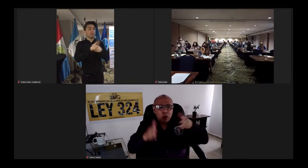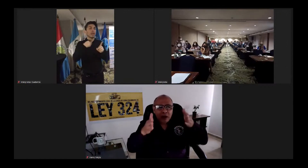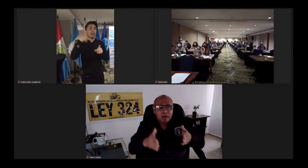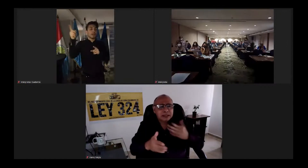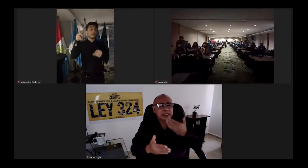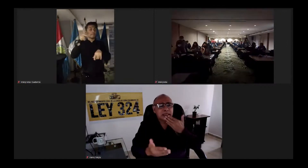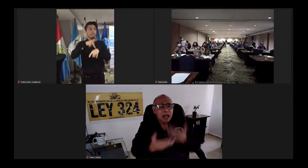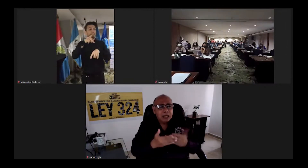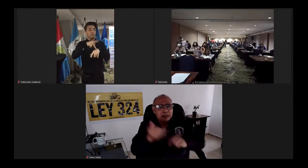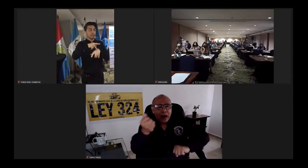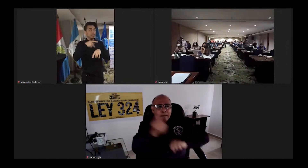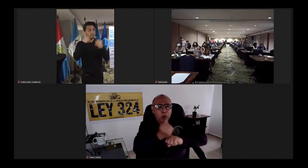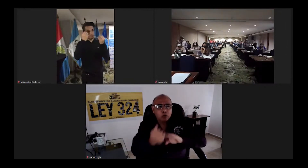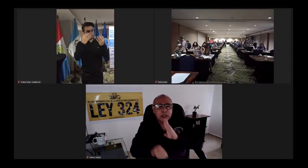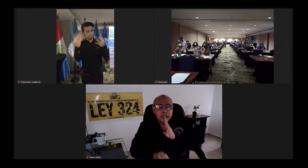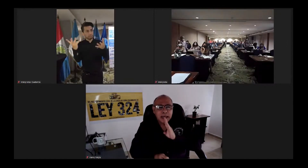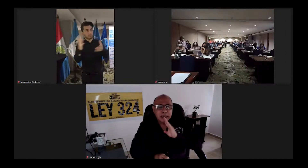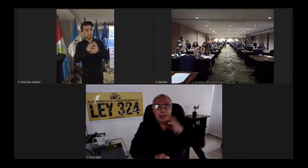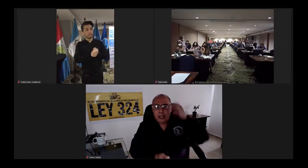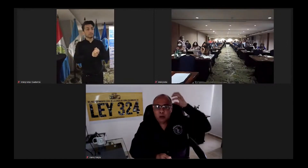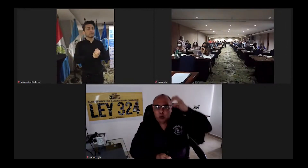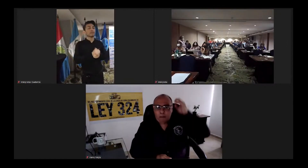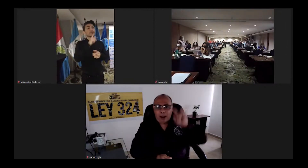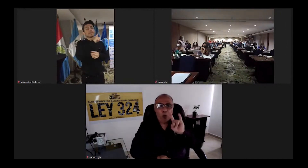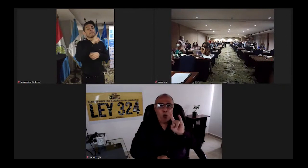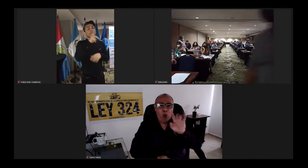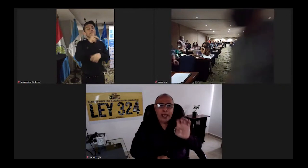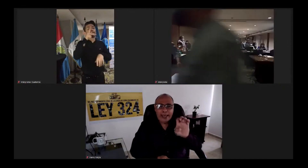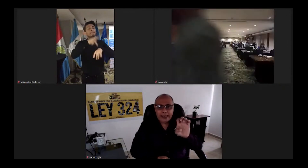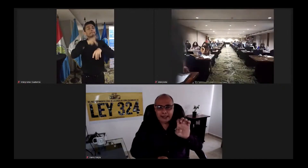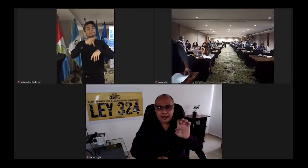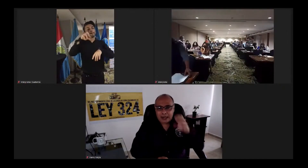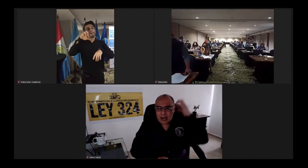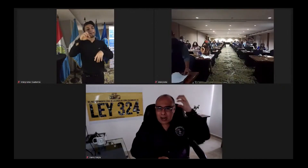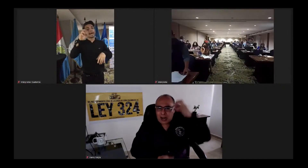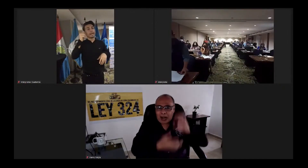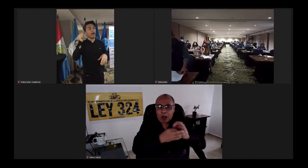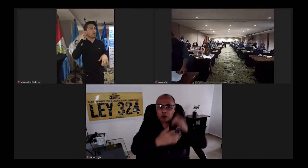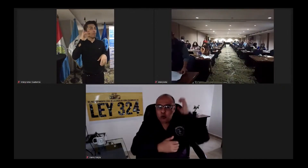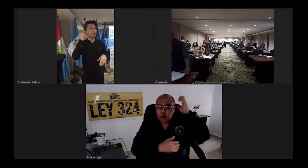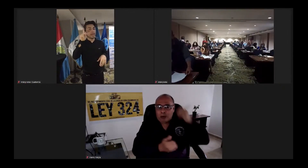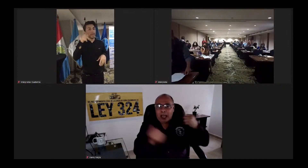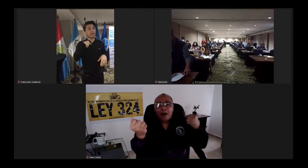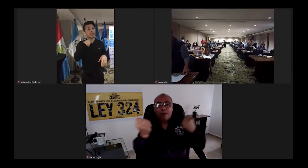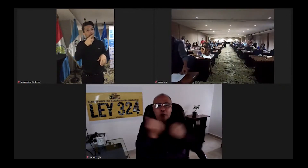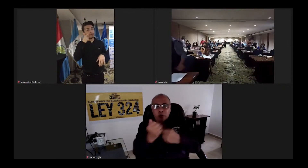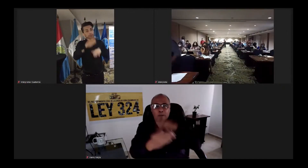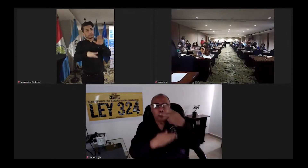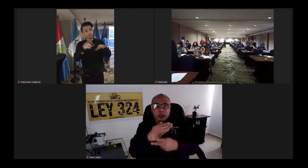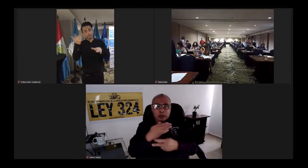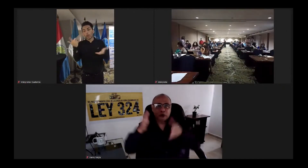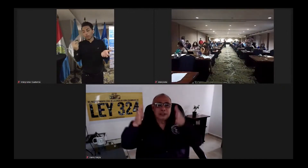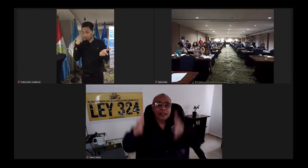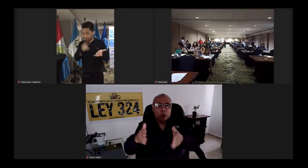Por ejemplo, con el gobierno paraguayo estamos en la segunda fase de esta implementación del centro de relevo, y